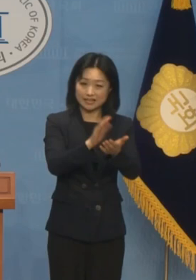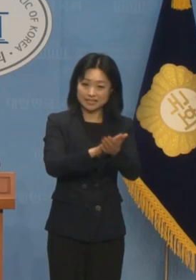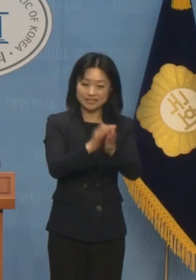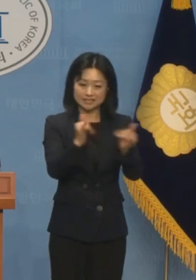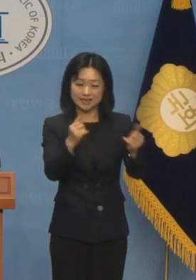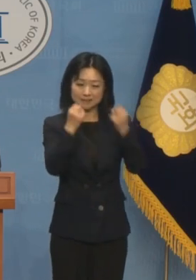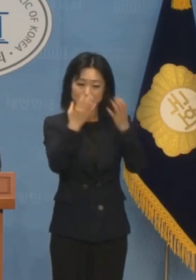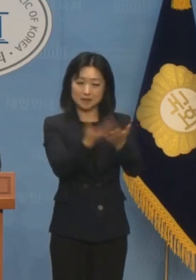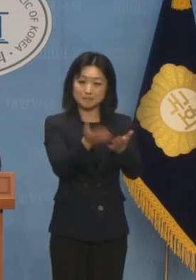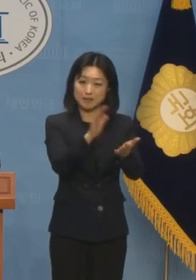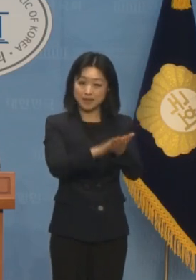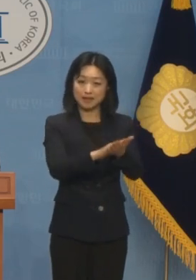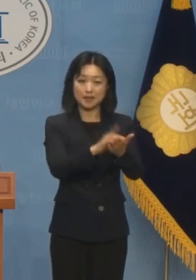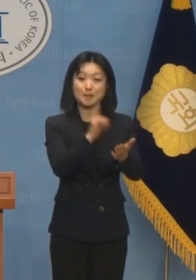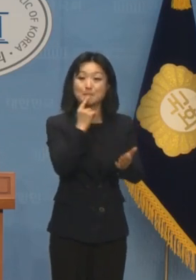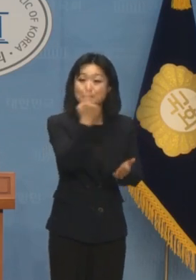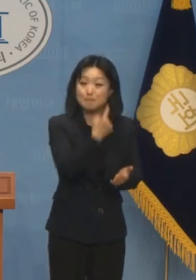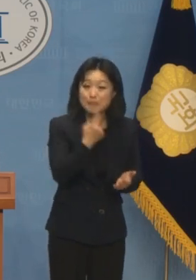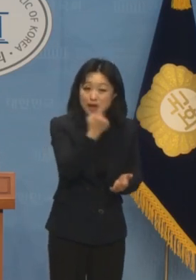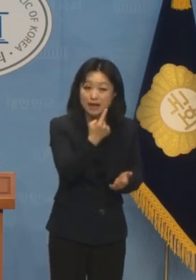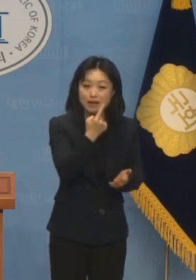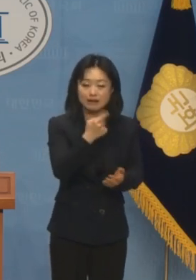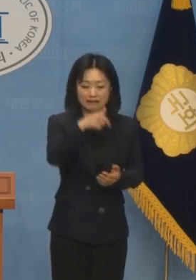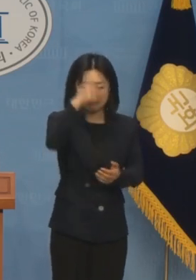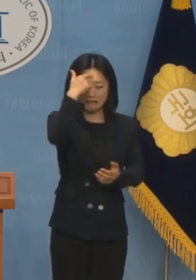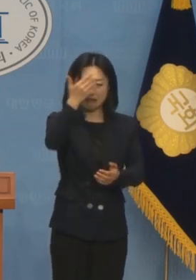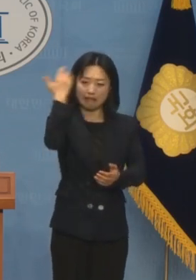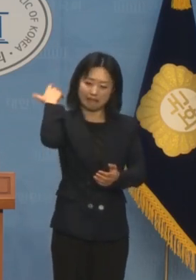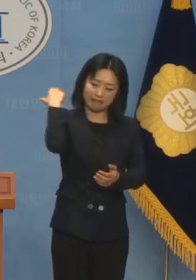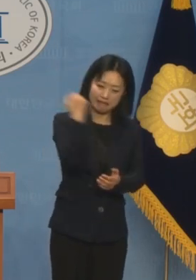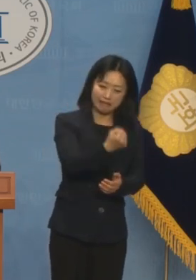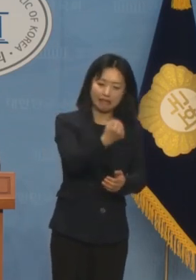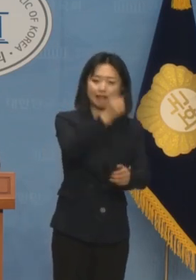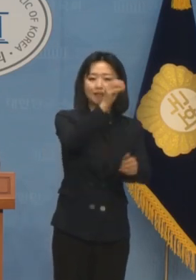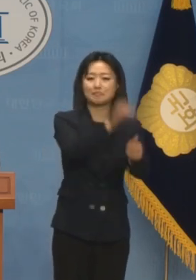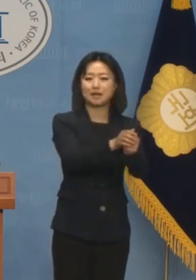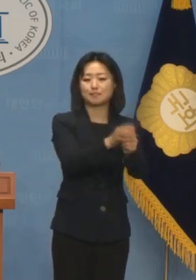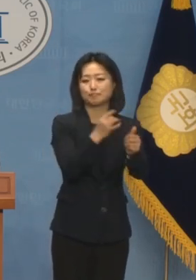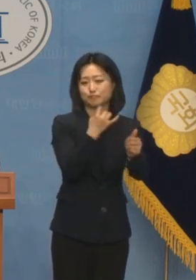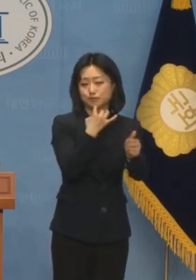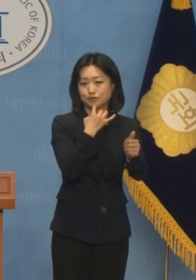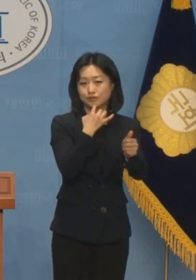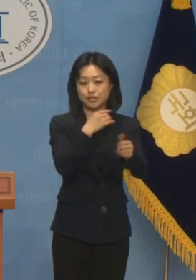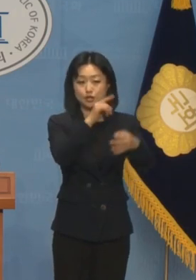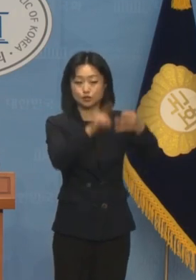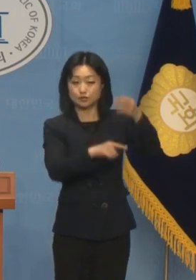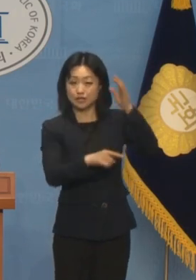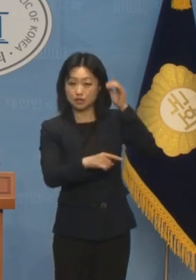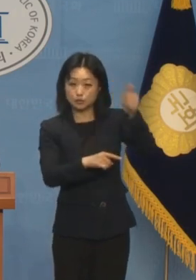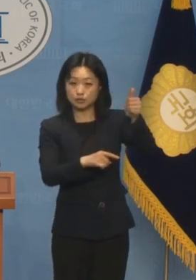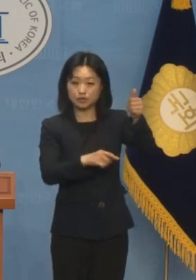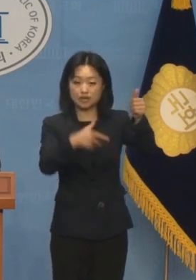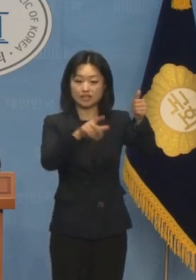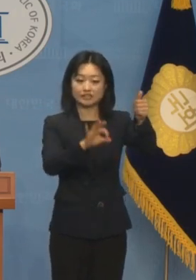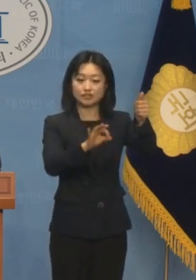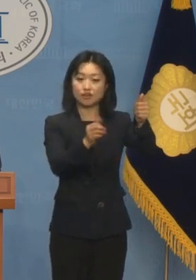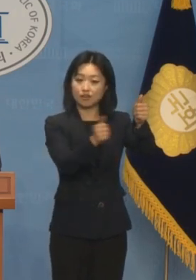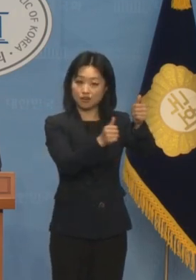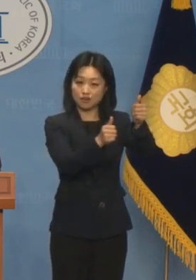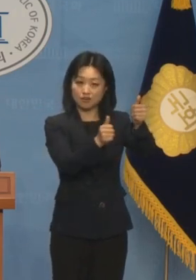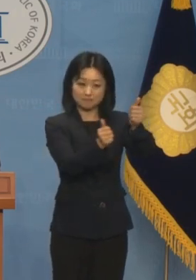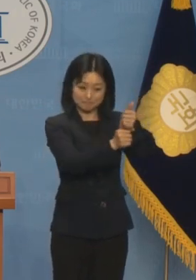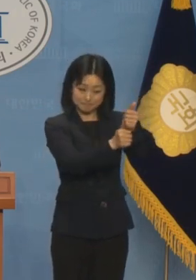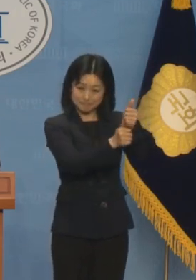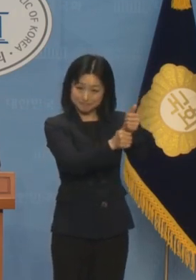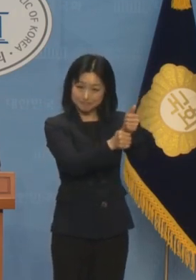쇄신한다더니 쇄신은 온데간데 없는 구태 인사입니다. 윤석열 대통령은 정진석 비서실장